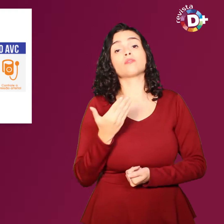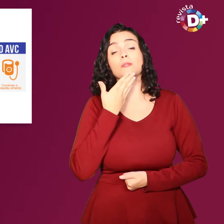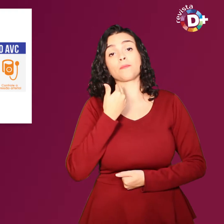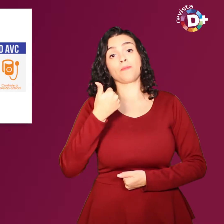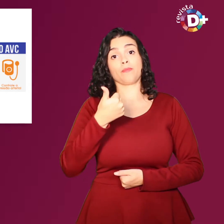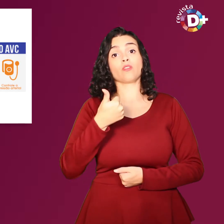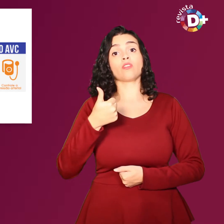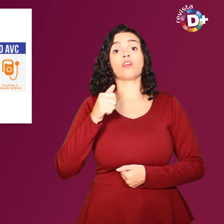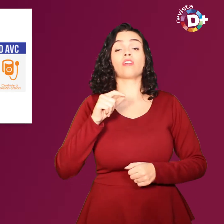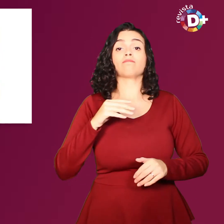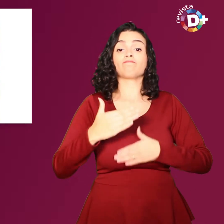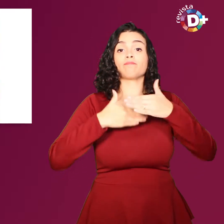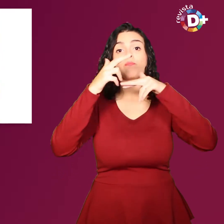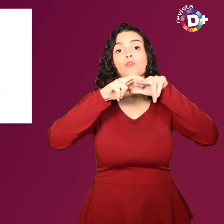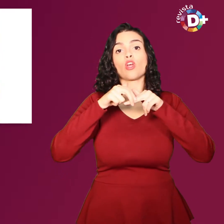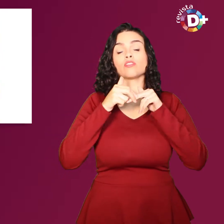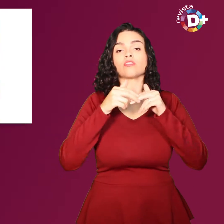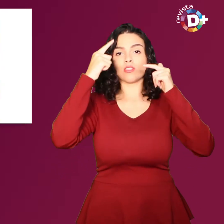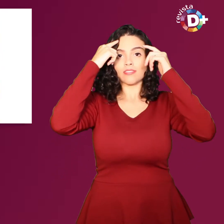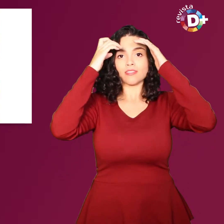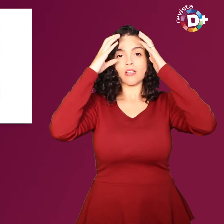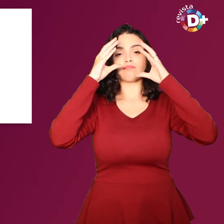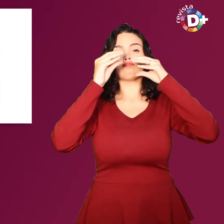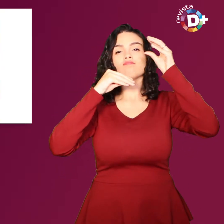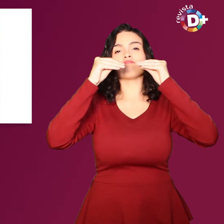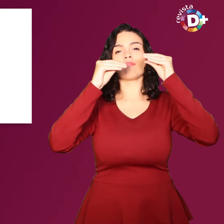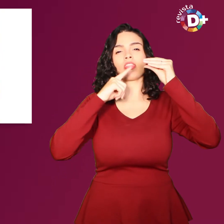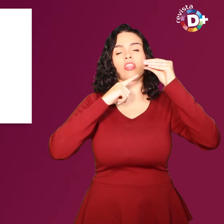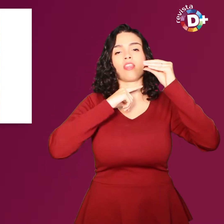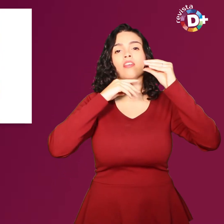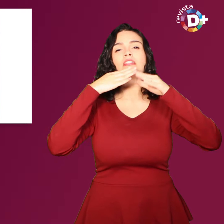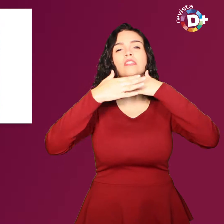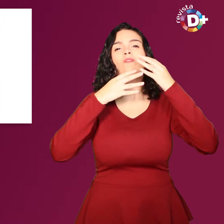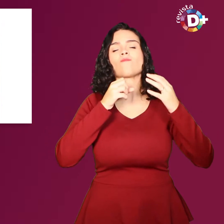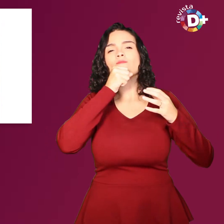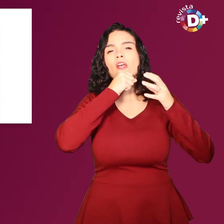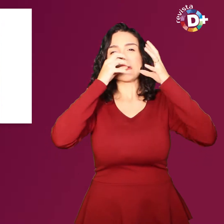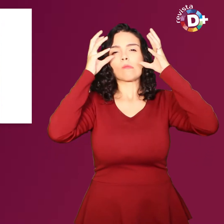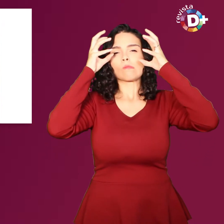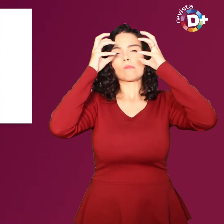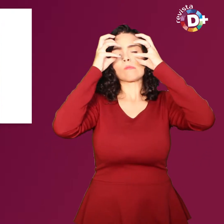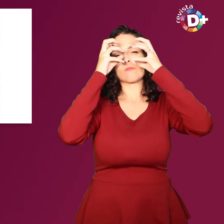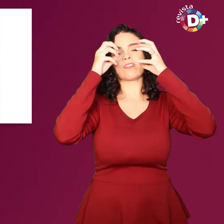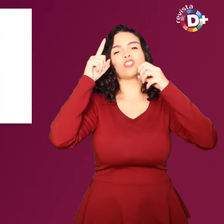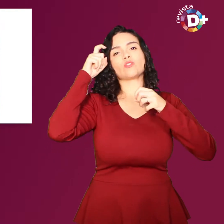é facilitada por causa da neuroplasticidade do cérebro, que diminui quando envelhecemos. Logo, quanto